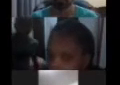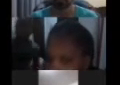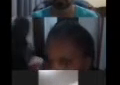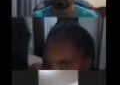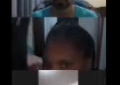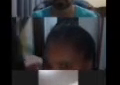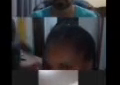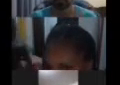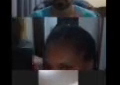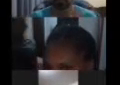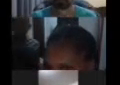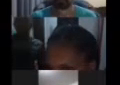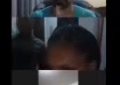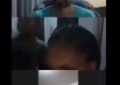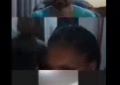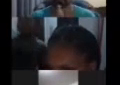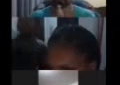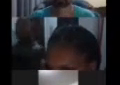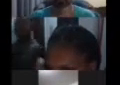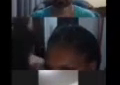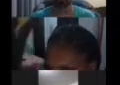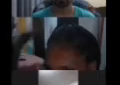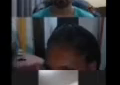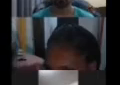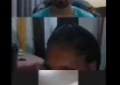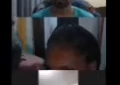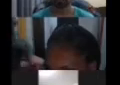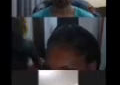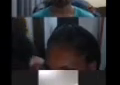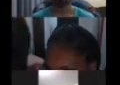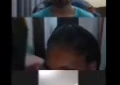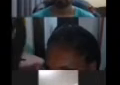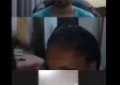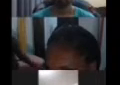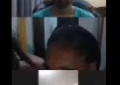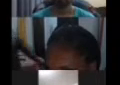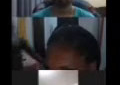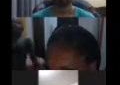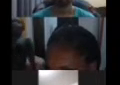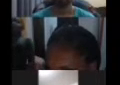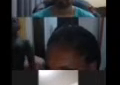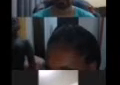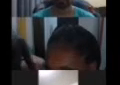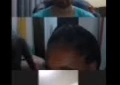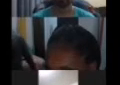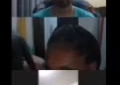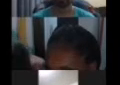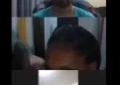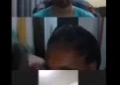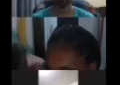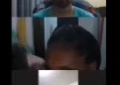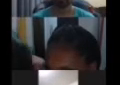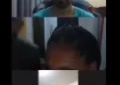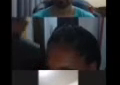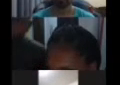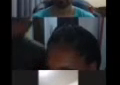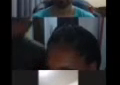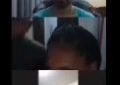A amizade rimar com verdade, com simplicidade ela combina. Um amigo sempre